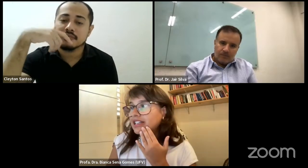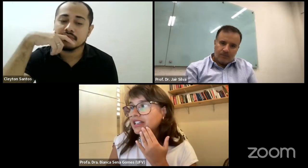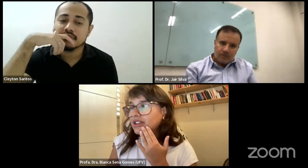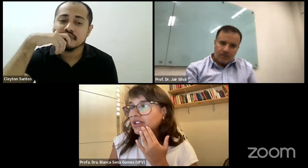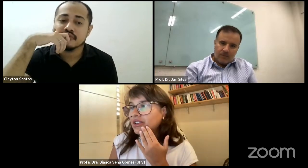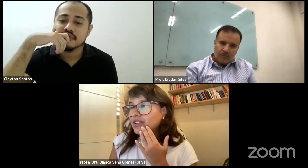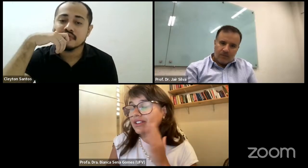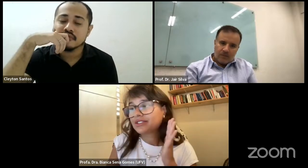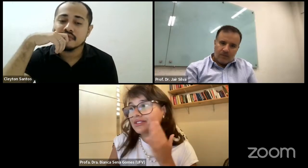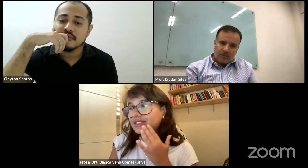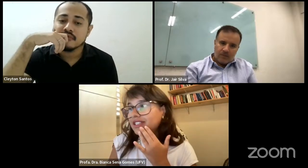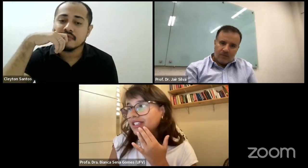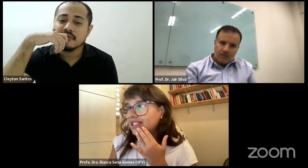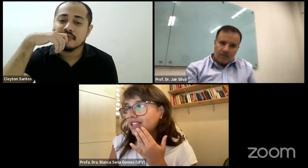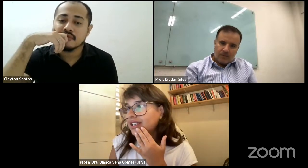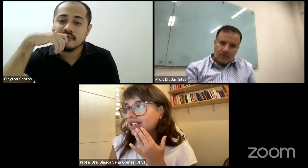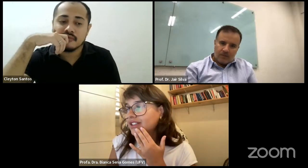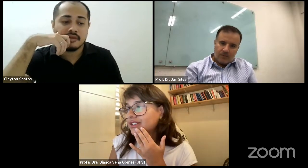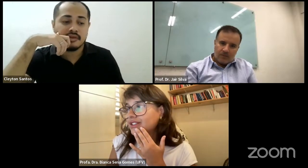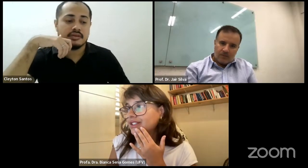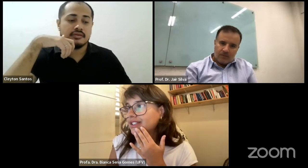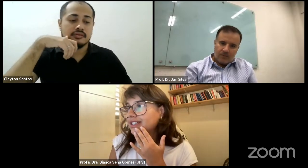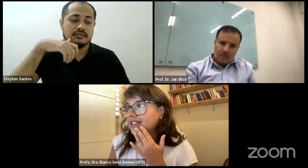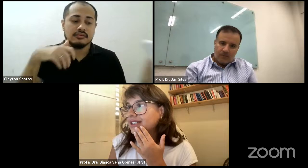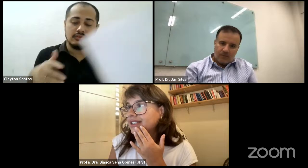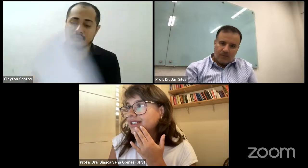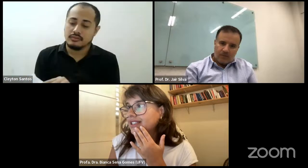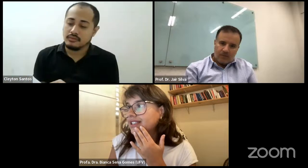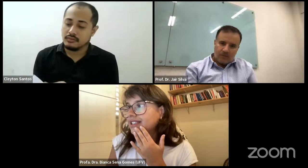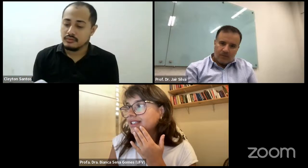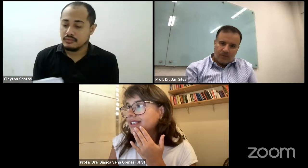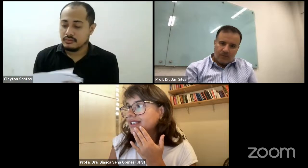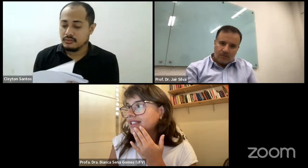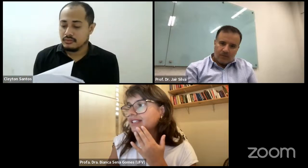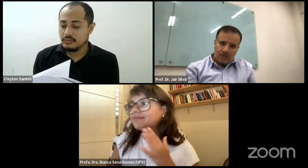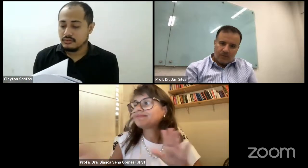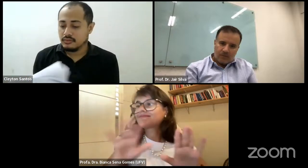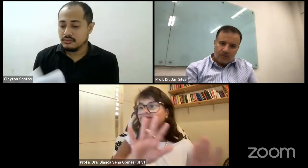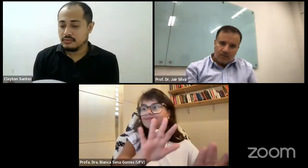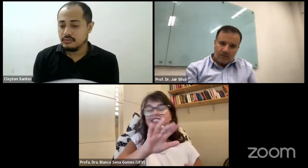É minha opinião, tá? Com relação a isso.